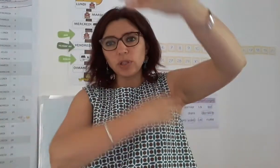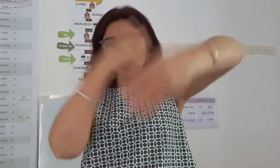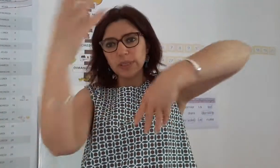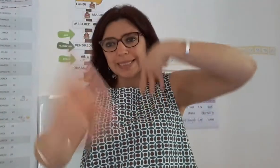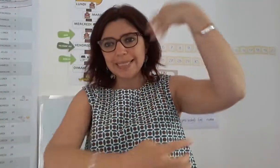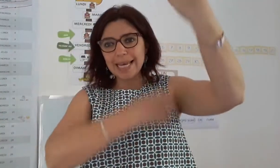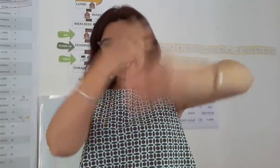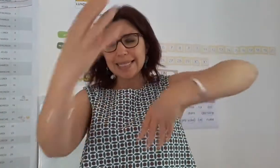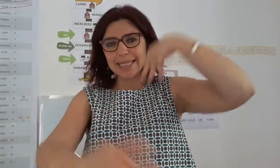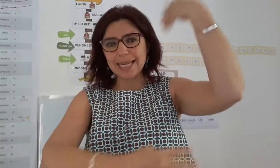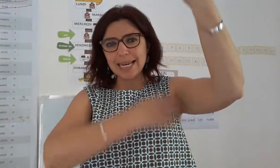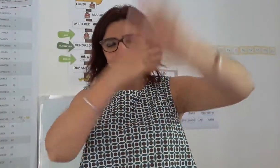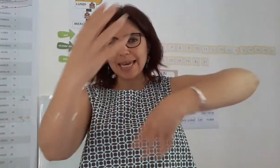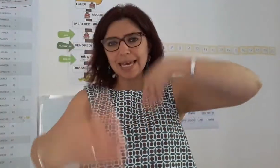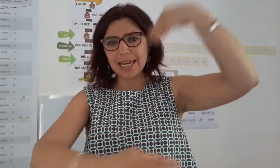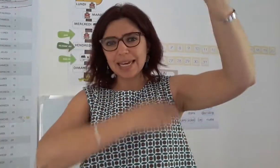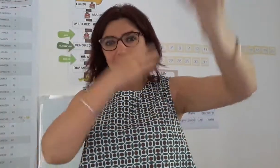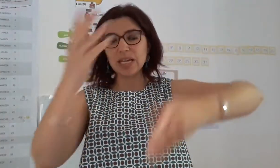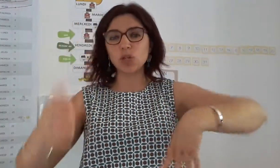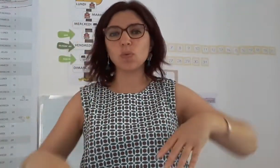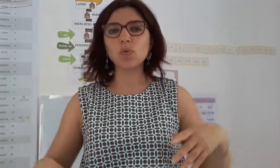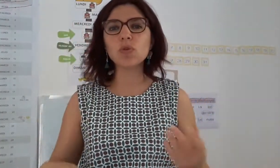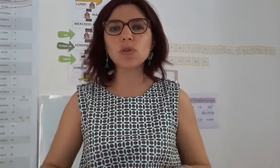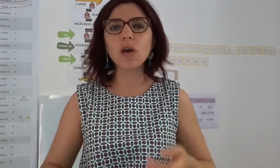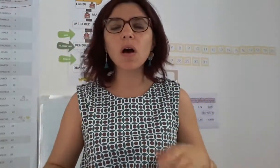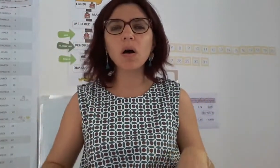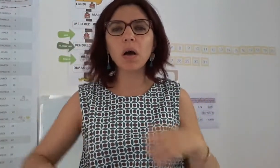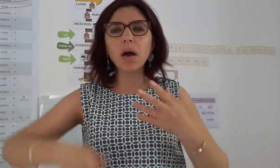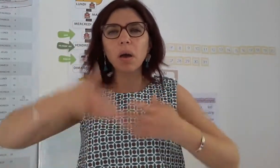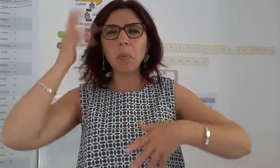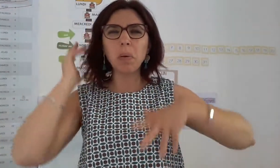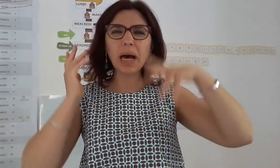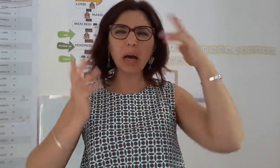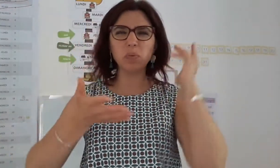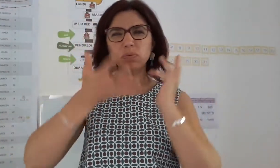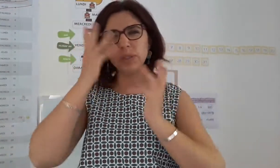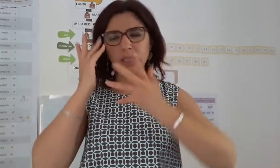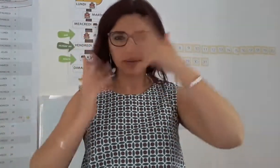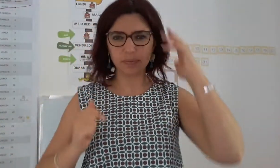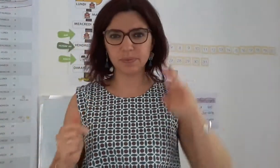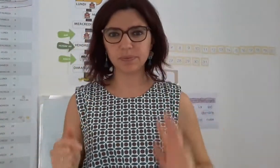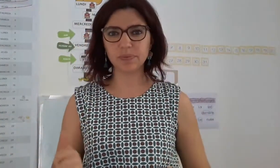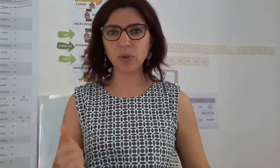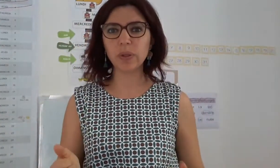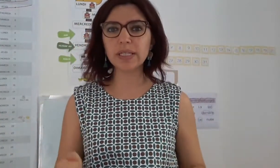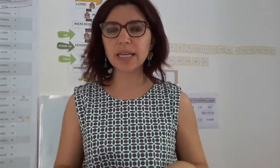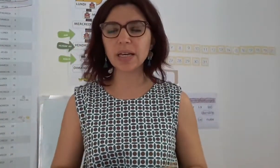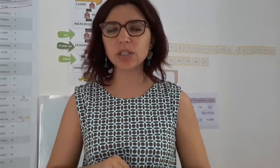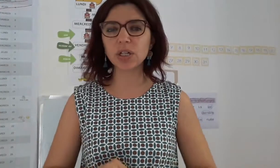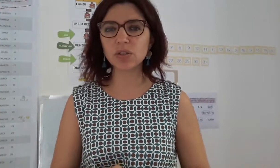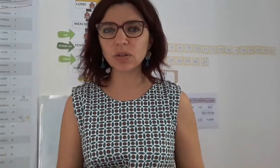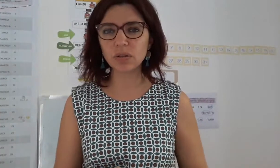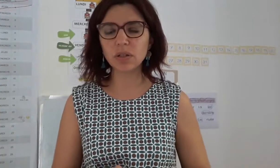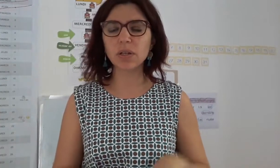tout s'accélère et je me sens barbouillée. On essaye en chanson,